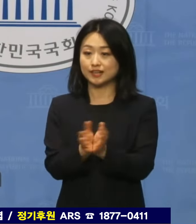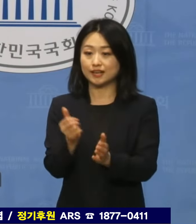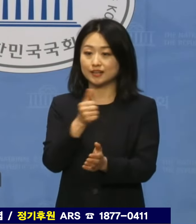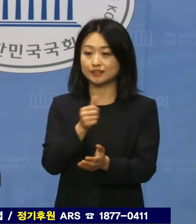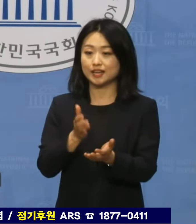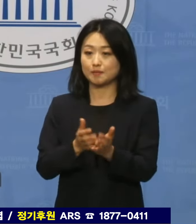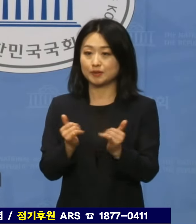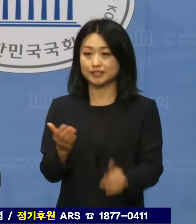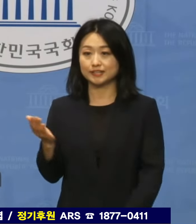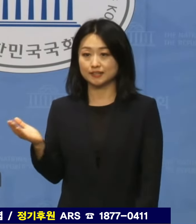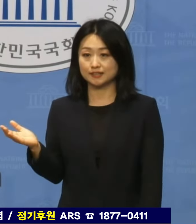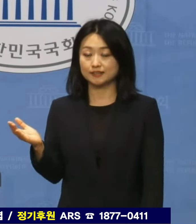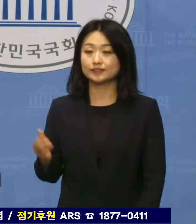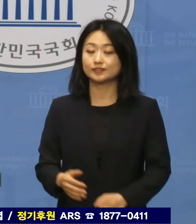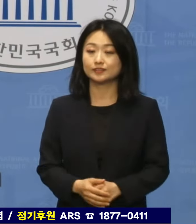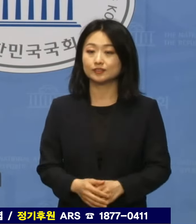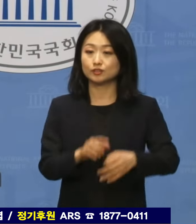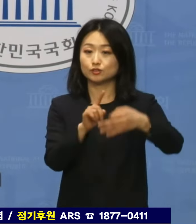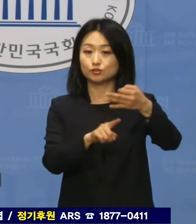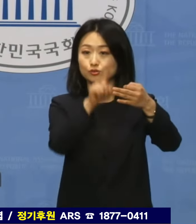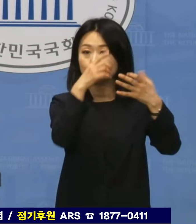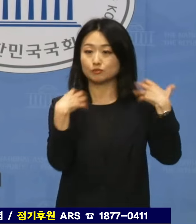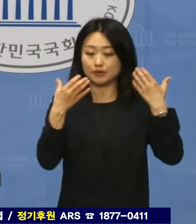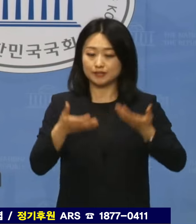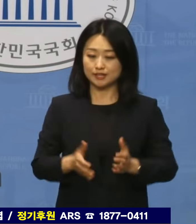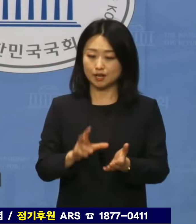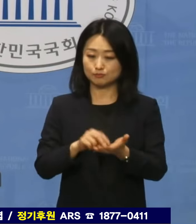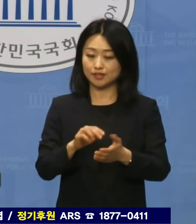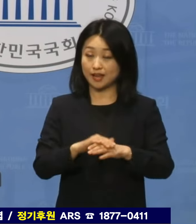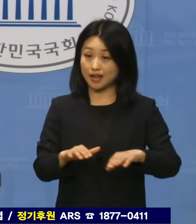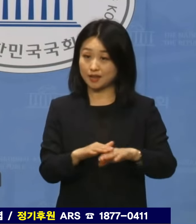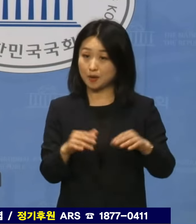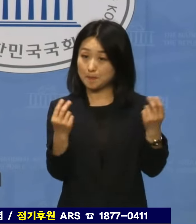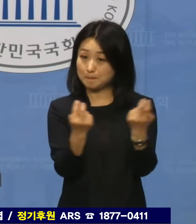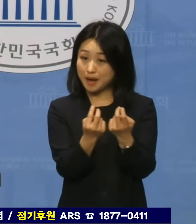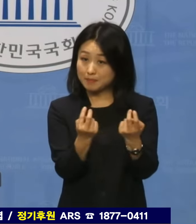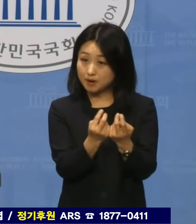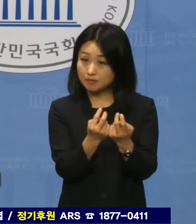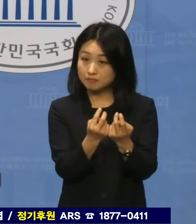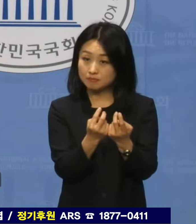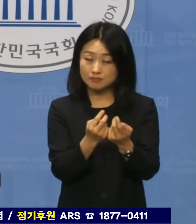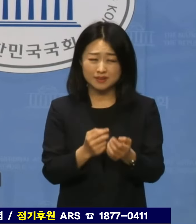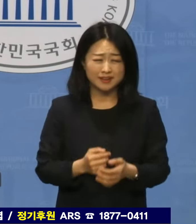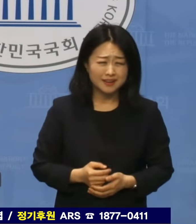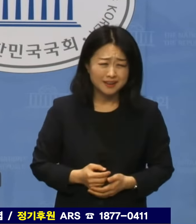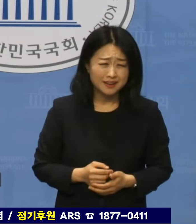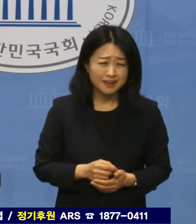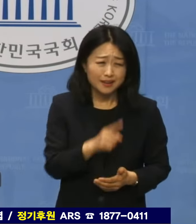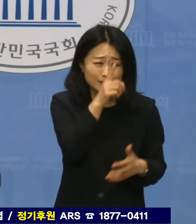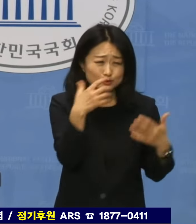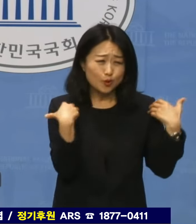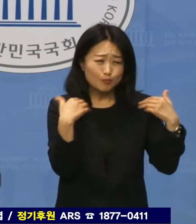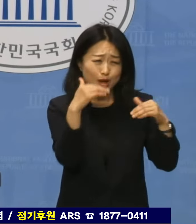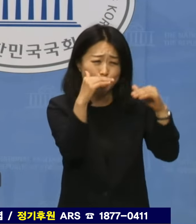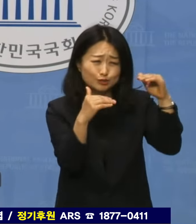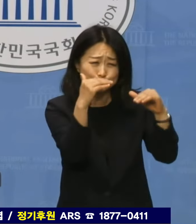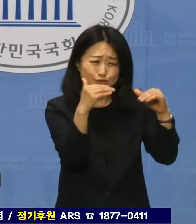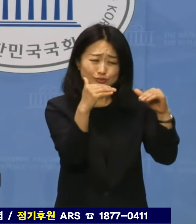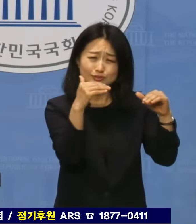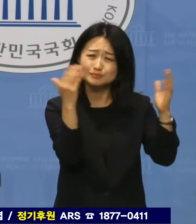강미정입니다. 윤석열 정부의 저출생 정책, 딱 그 정부 수준을 넘어서지